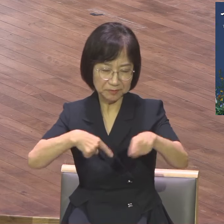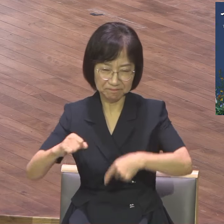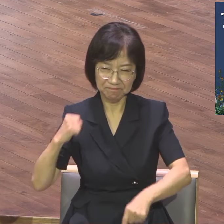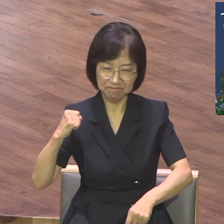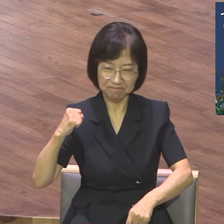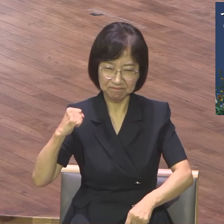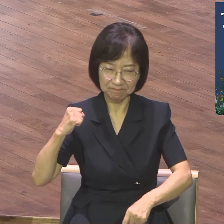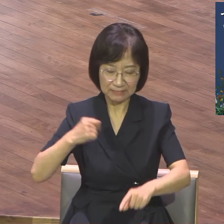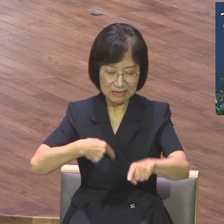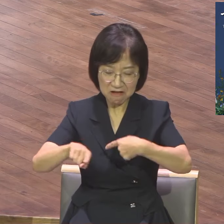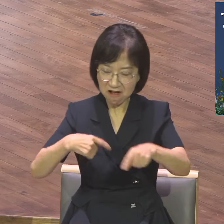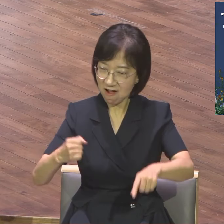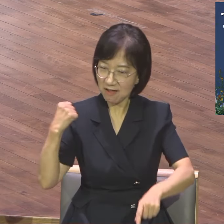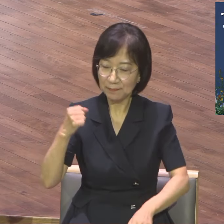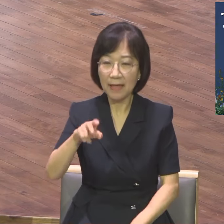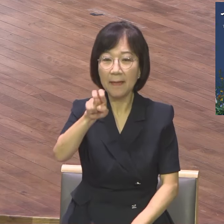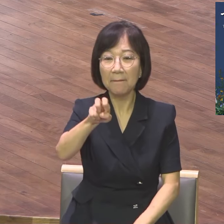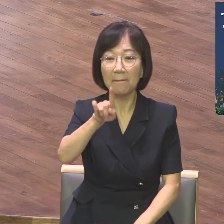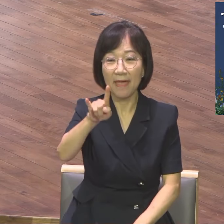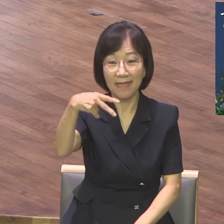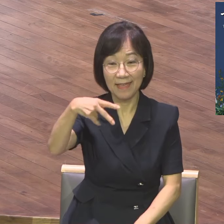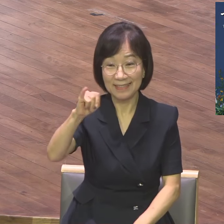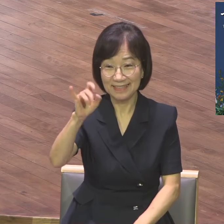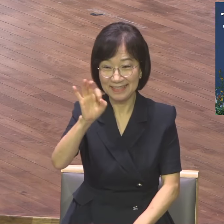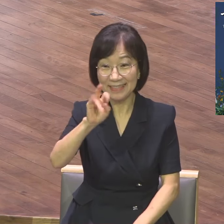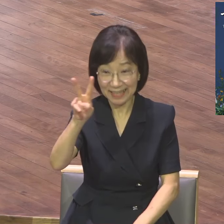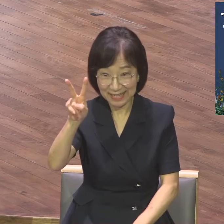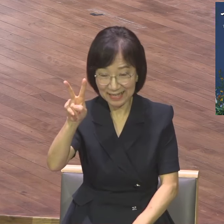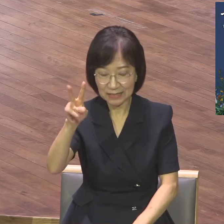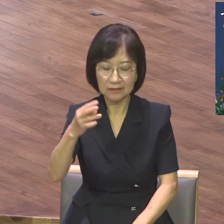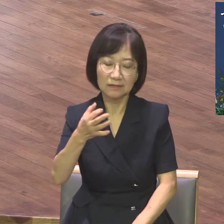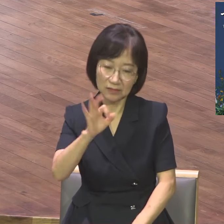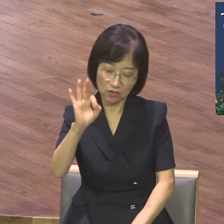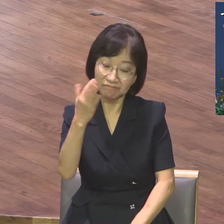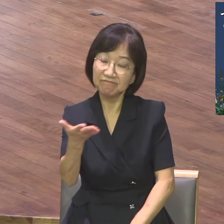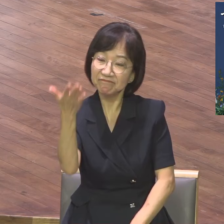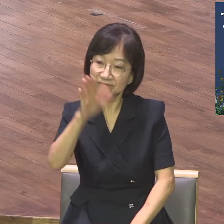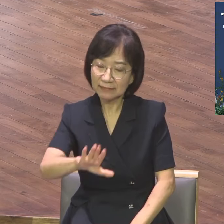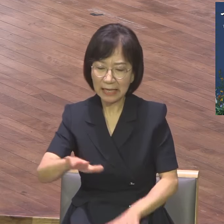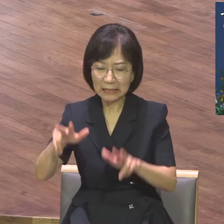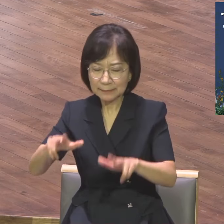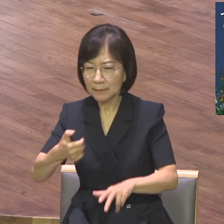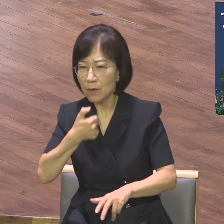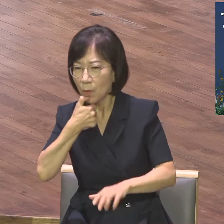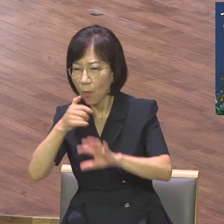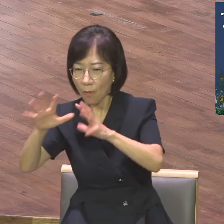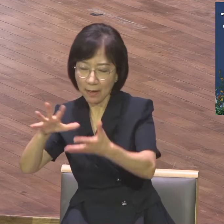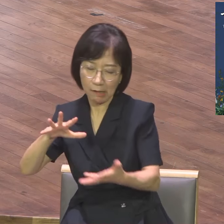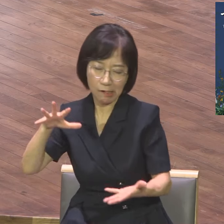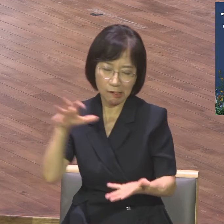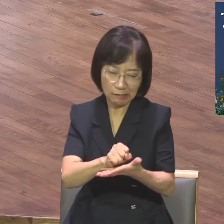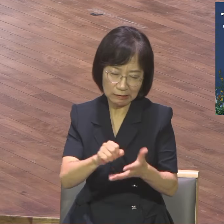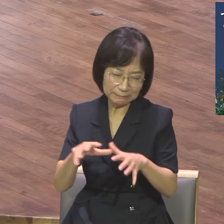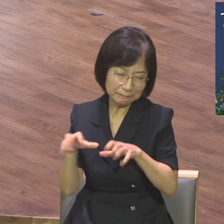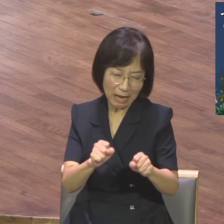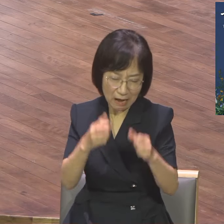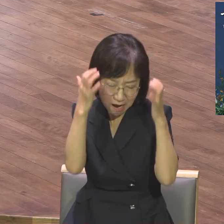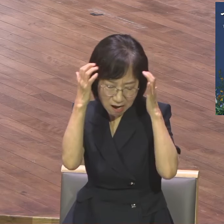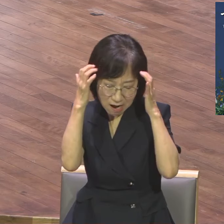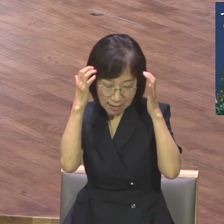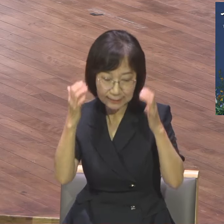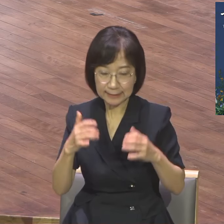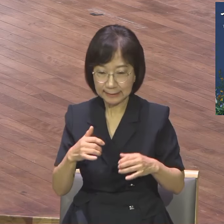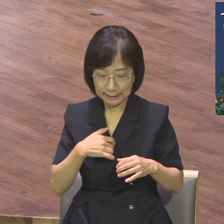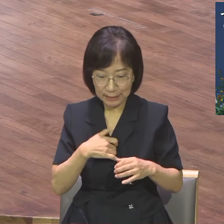봤어요. 이분은 우리나라를 로마의 압제로부터 해방시켜 주실 수 있는 능력이 있는 분이다.